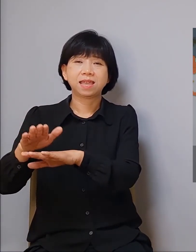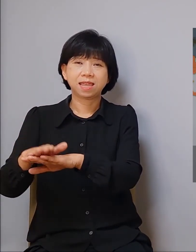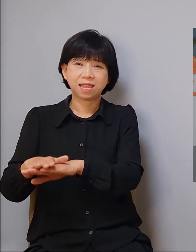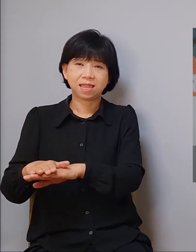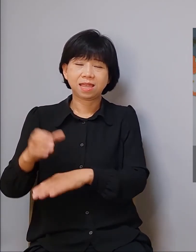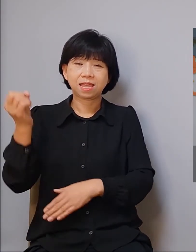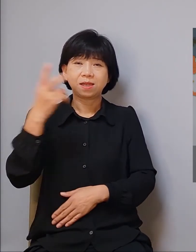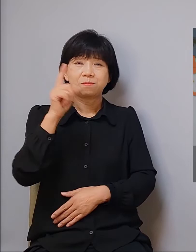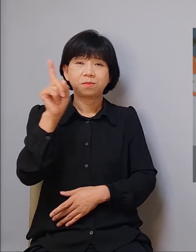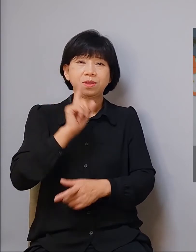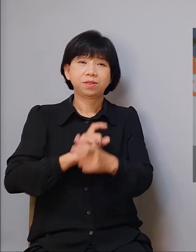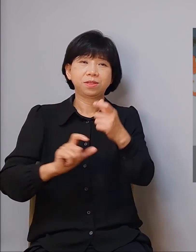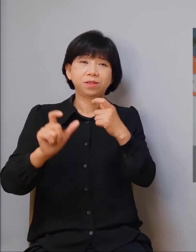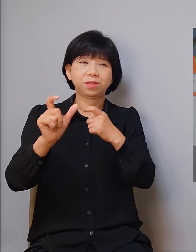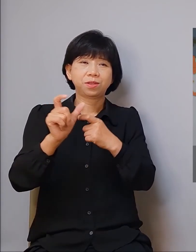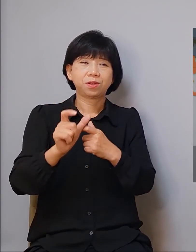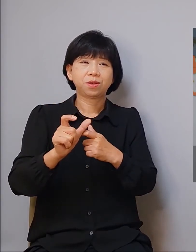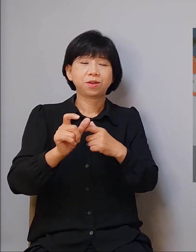할까요? 날이 저물어 갈 때,